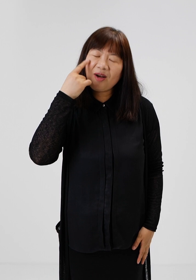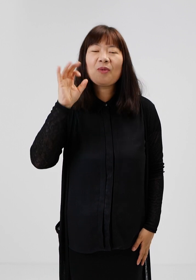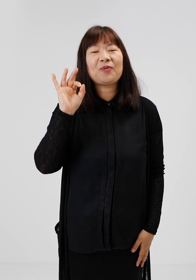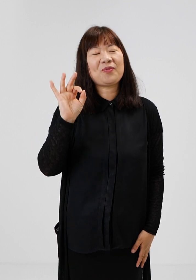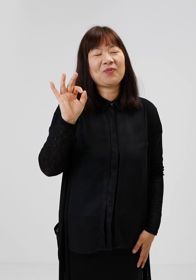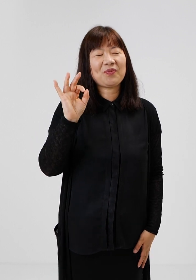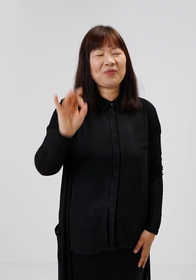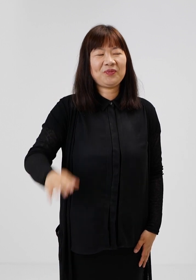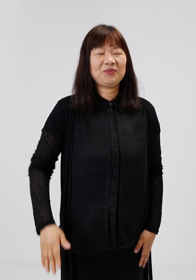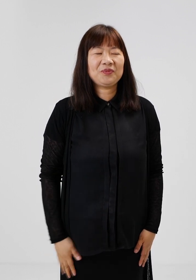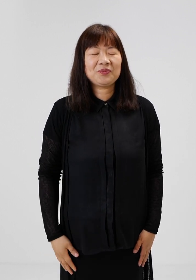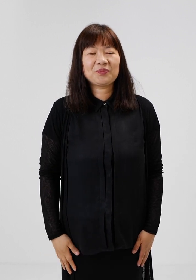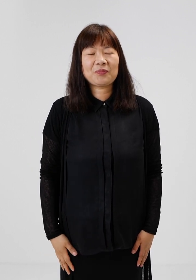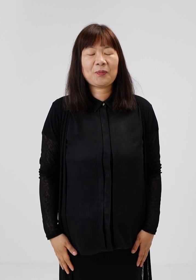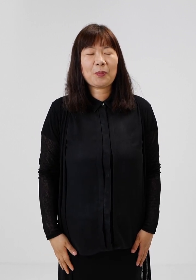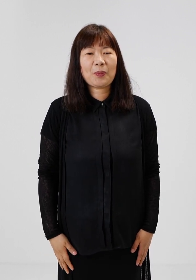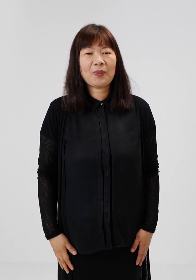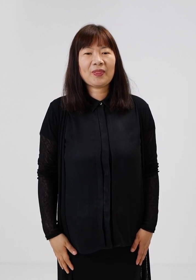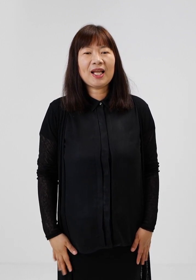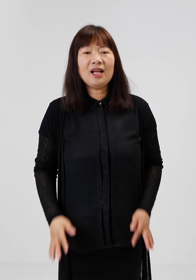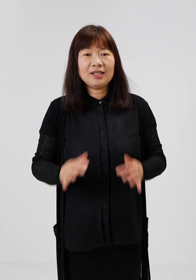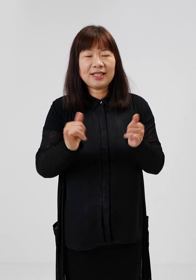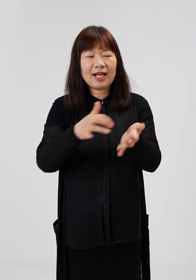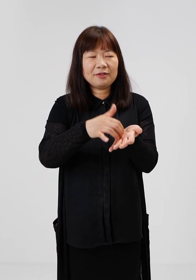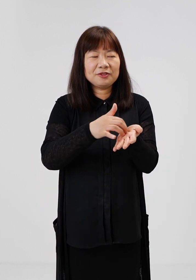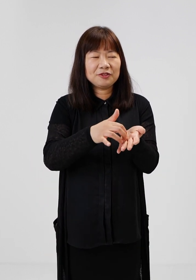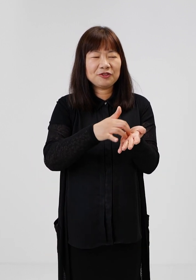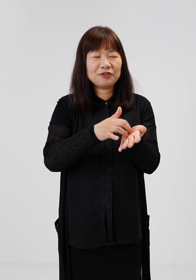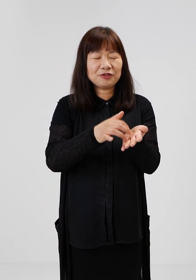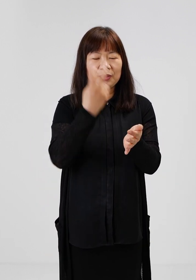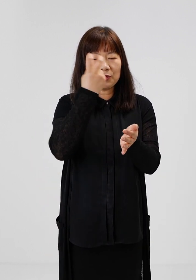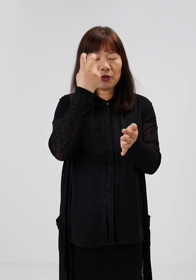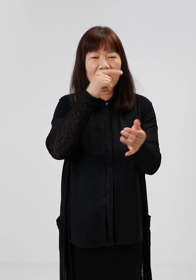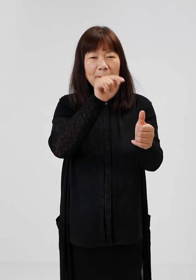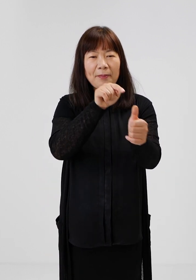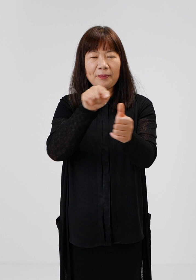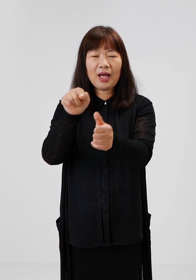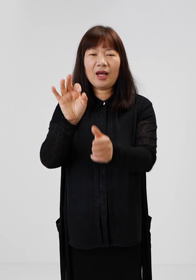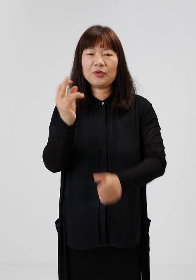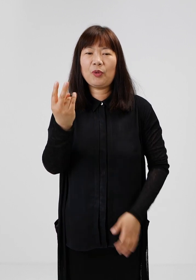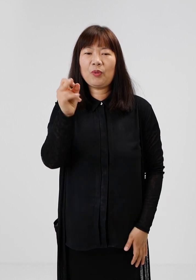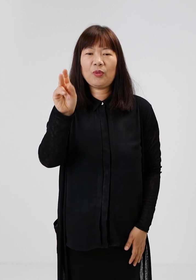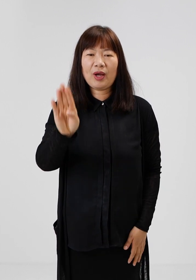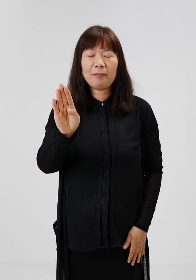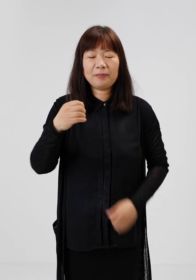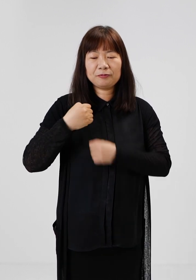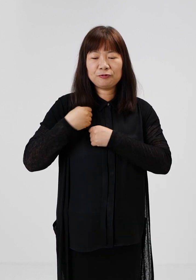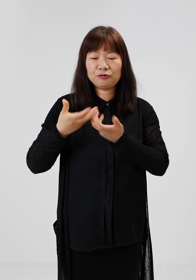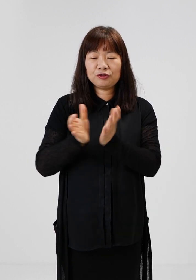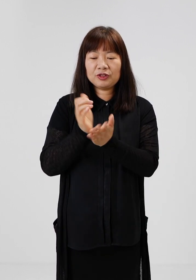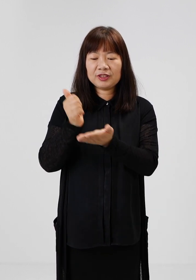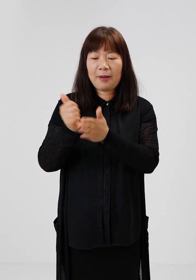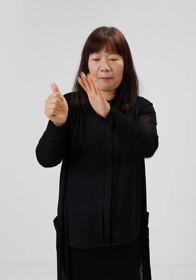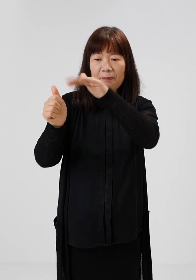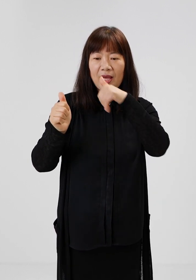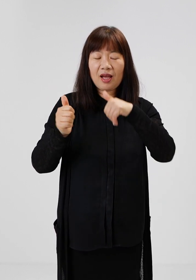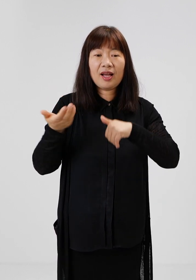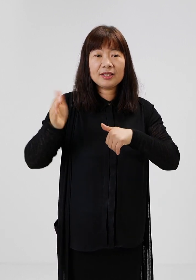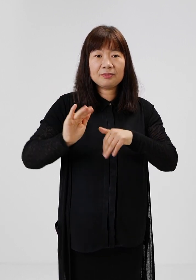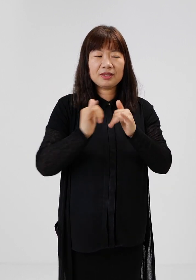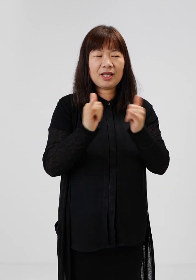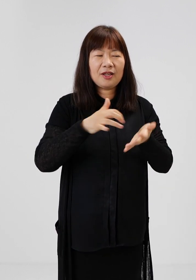거죠. 그래서 인구 조사를 시킨 겁니다. 요압 장군을 불러서. 근데 인구 조사는